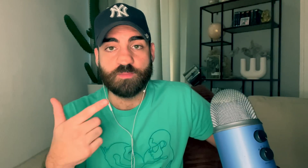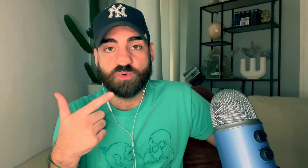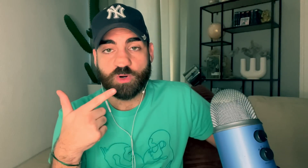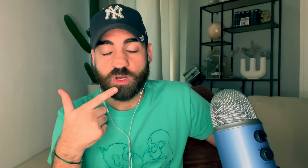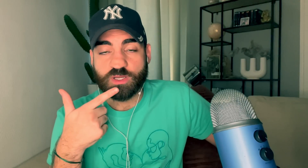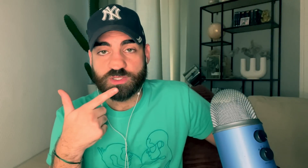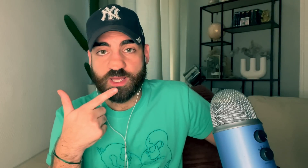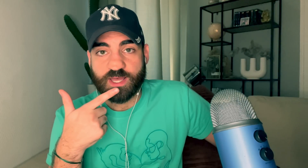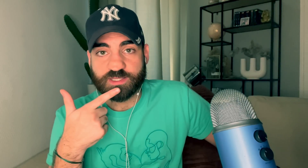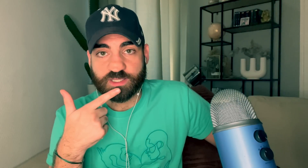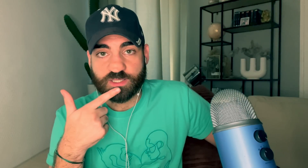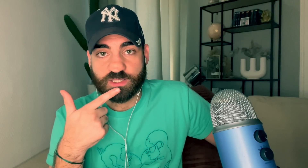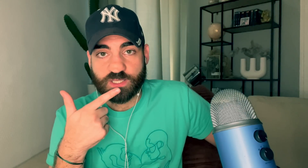pour